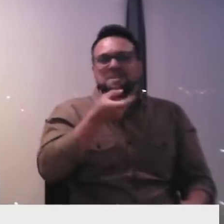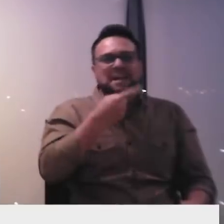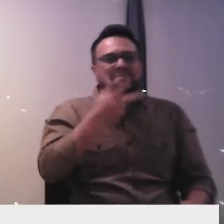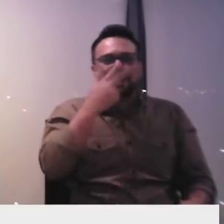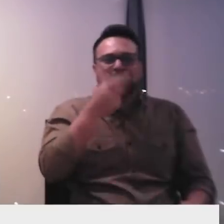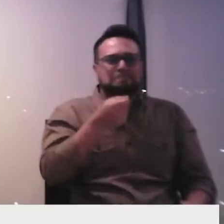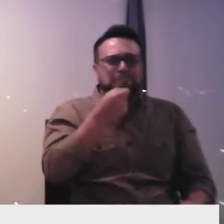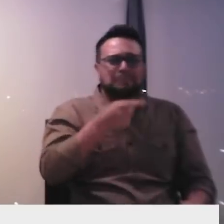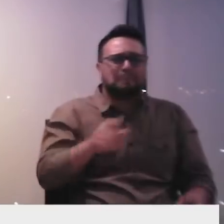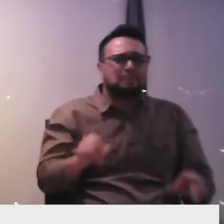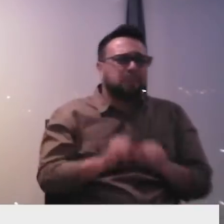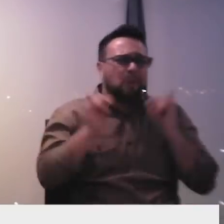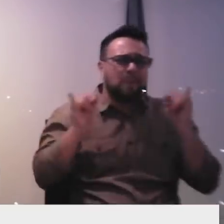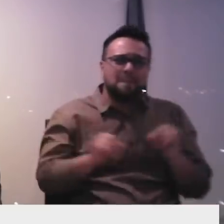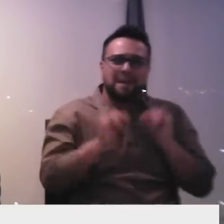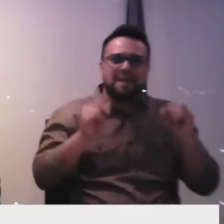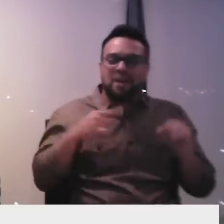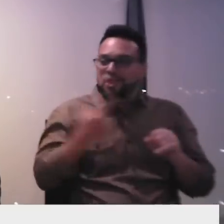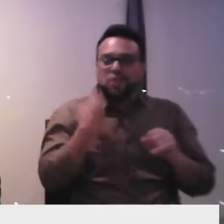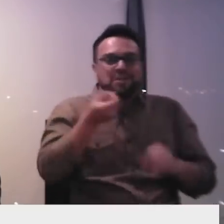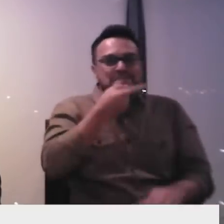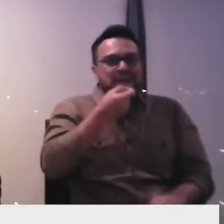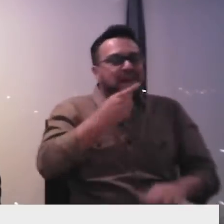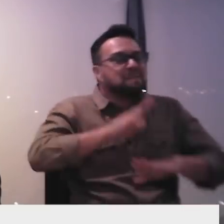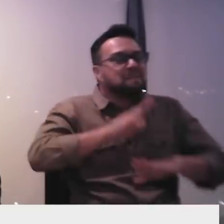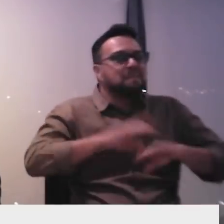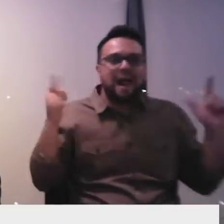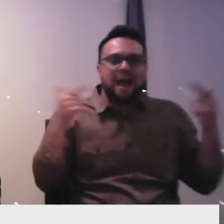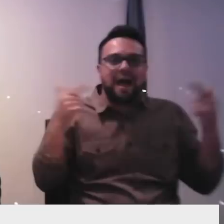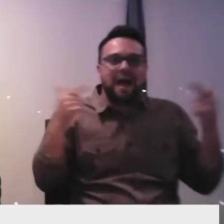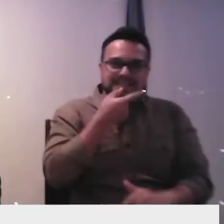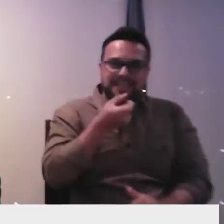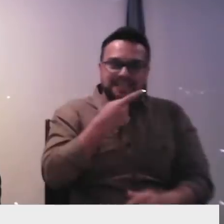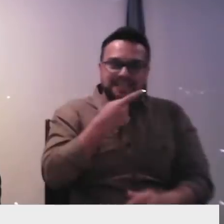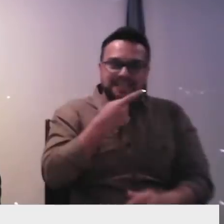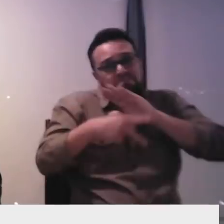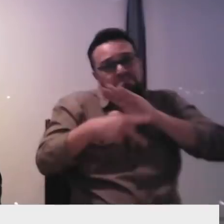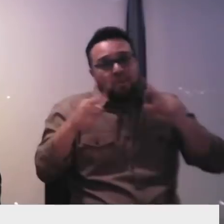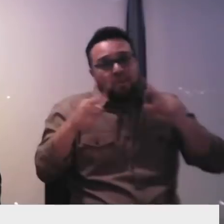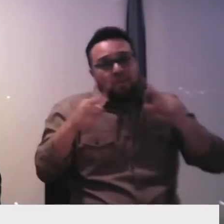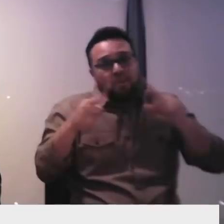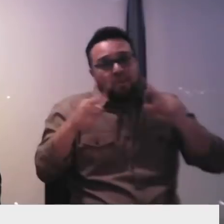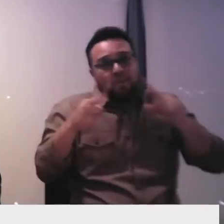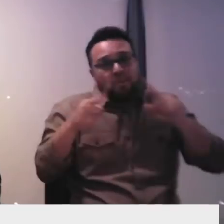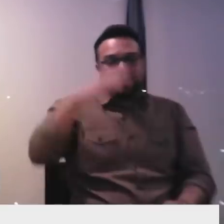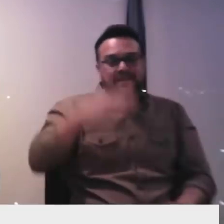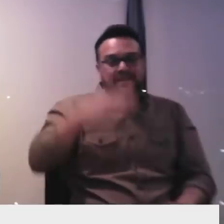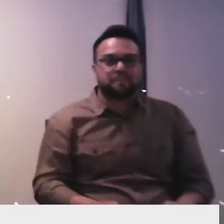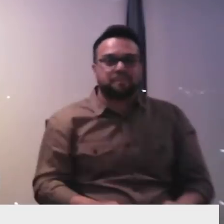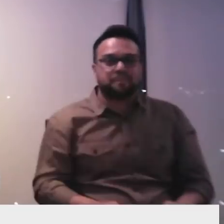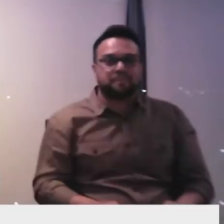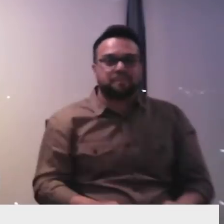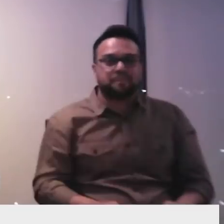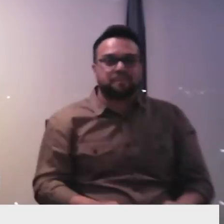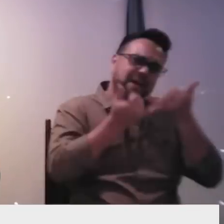nenhuma. As nossas são muito mais engraçadas. Cada coisa em quartel, terrível. Mas a gente deixa essa brincadeira